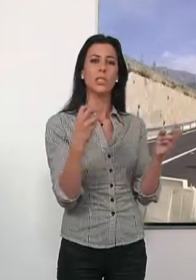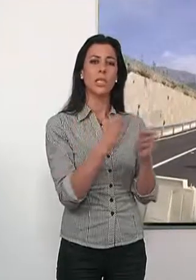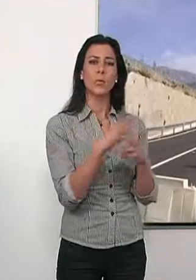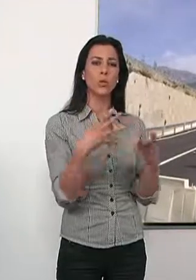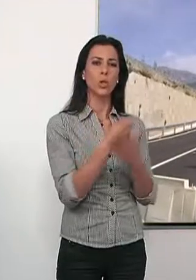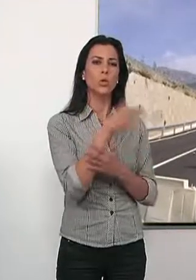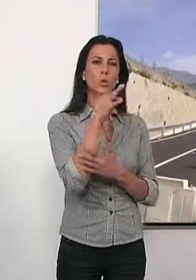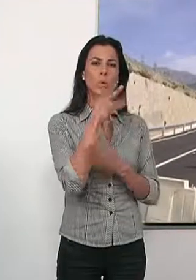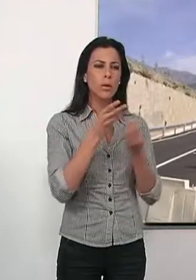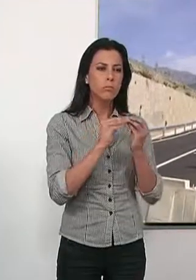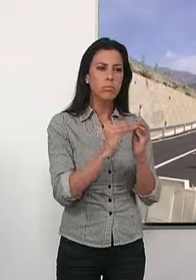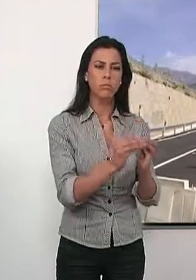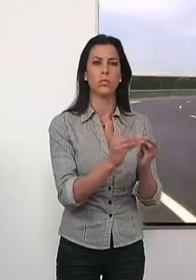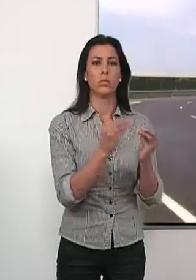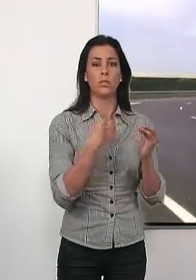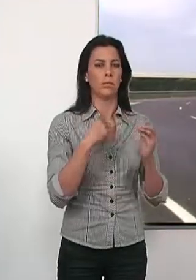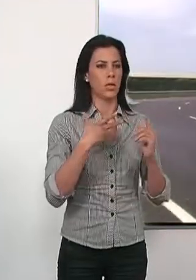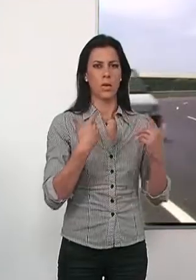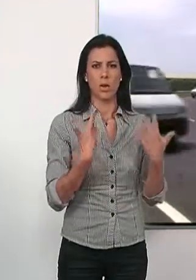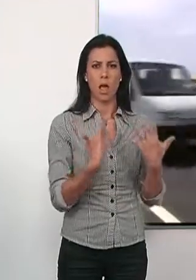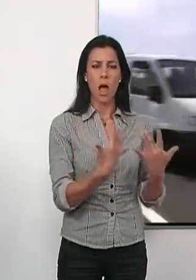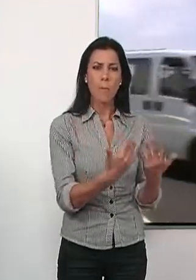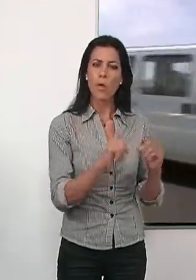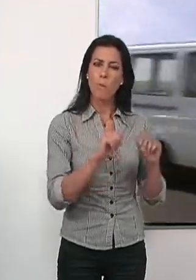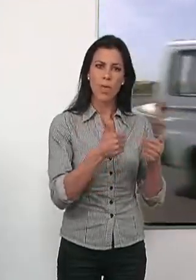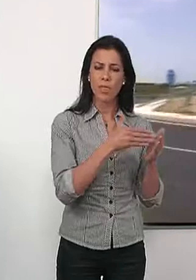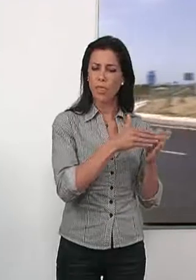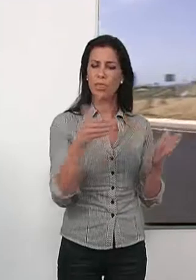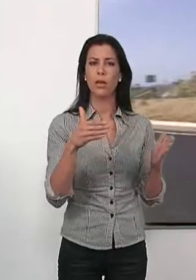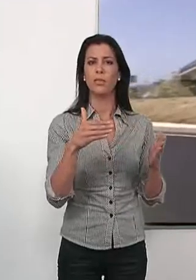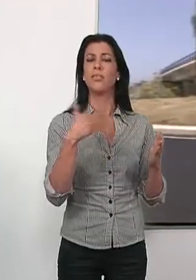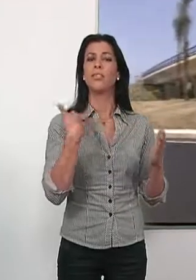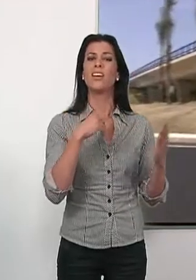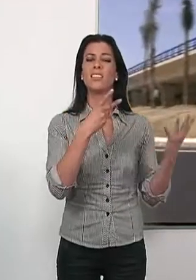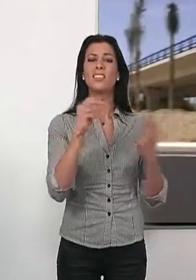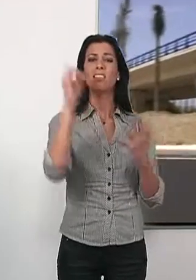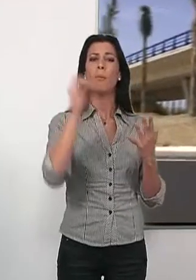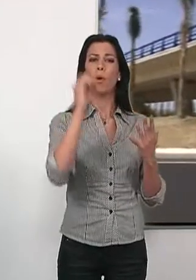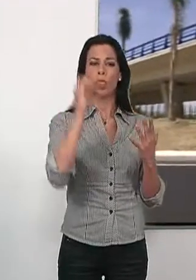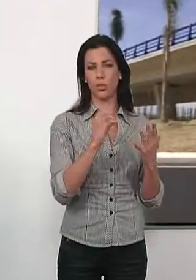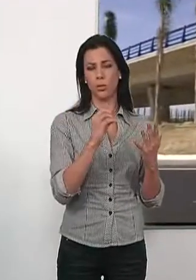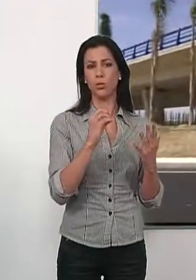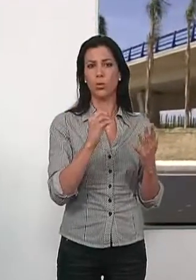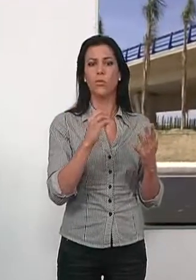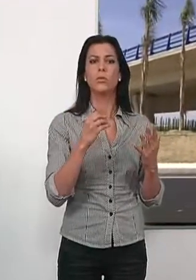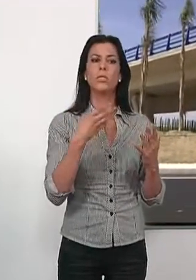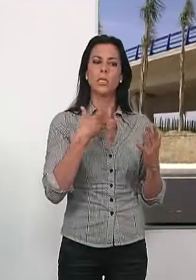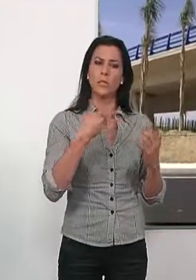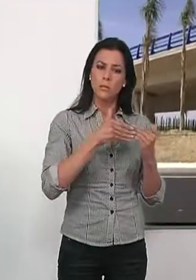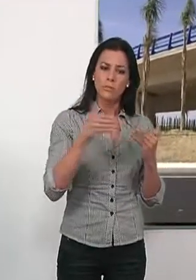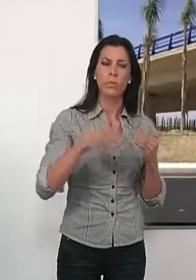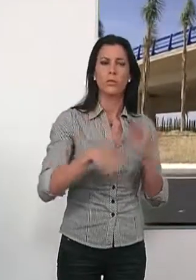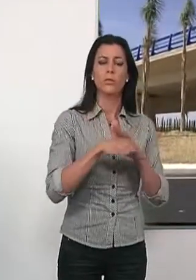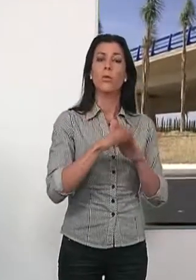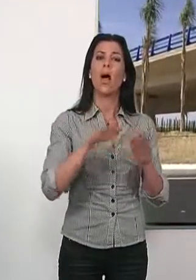que todos los tramos pendientes de ejecutar a comienzos de la legislatura en torno al 70% del trazado por la provincia